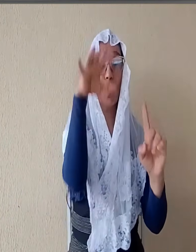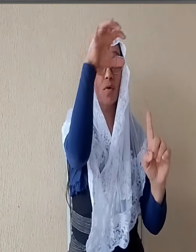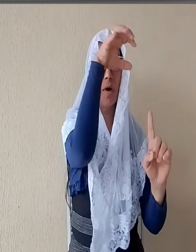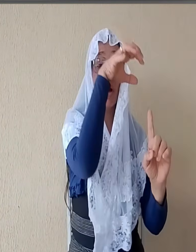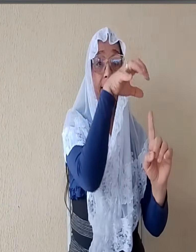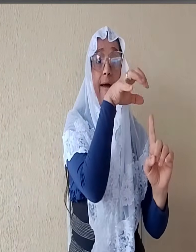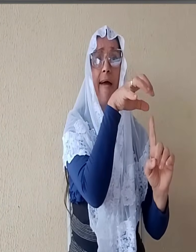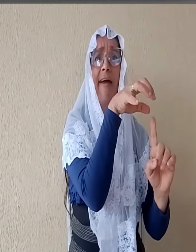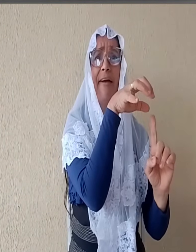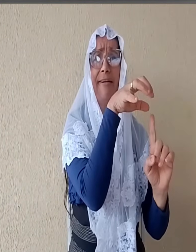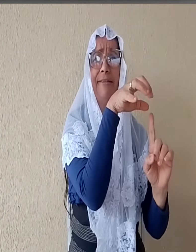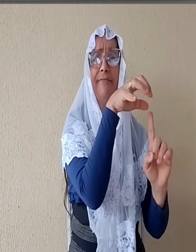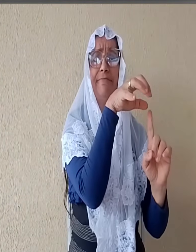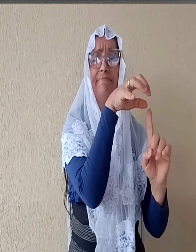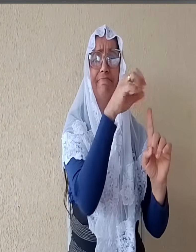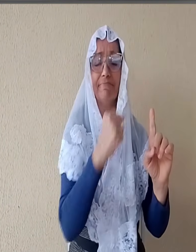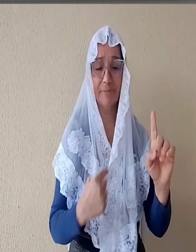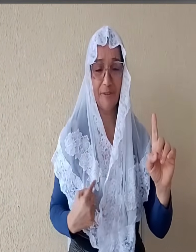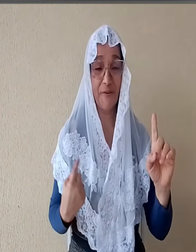soldados